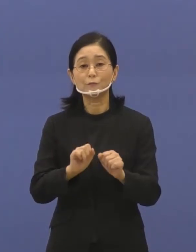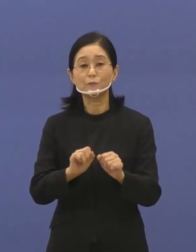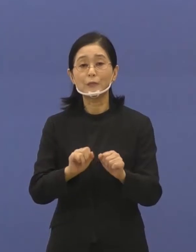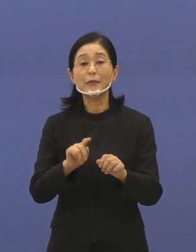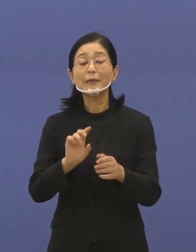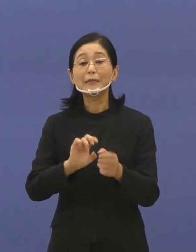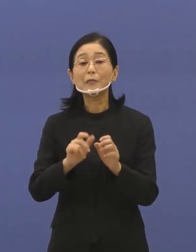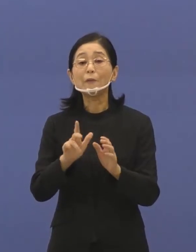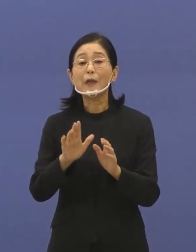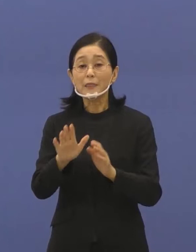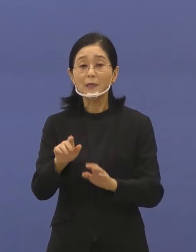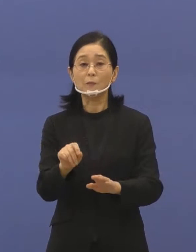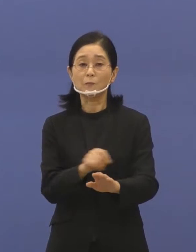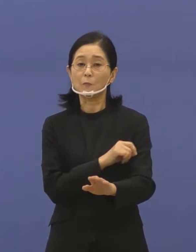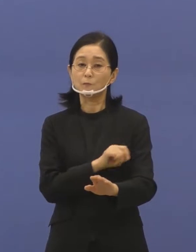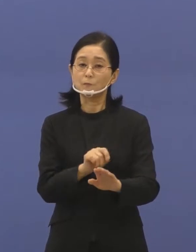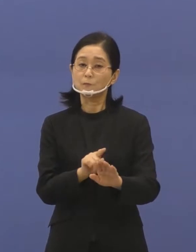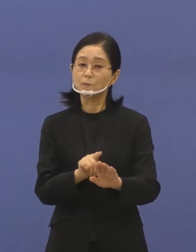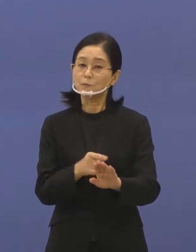か。